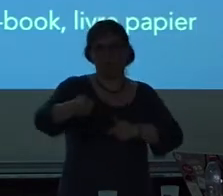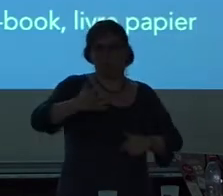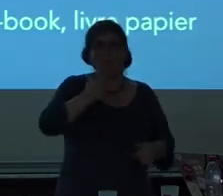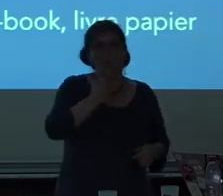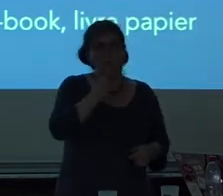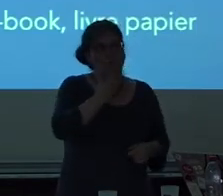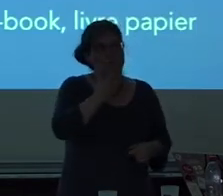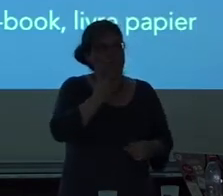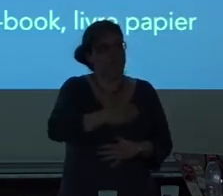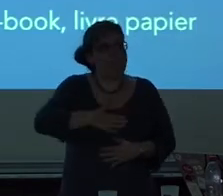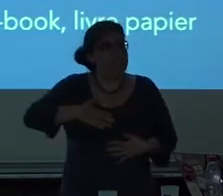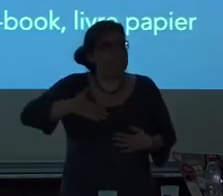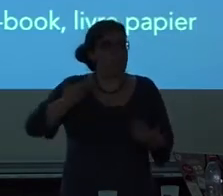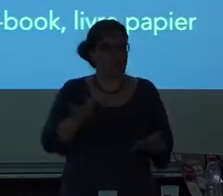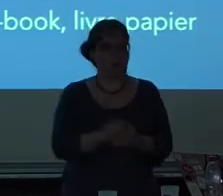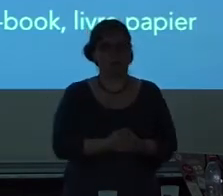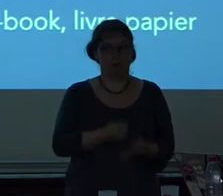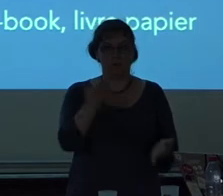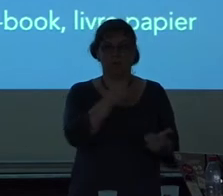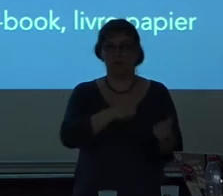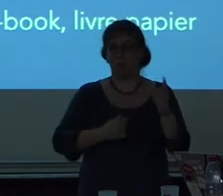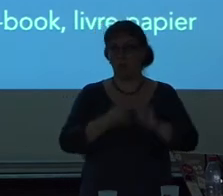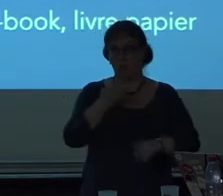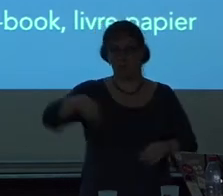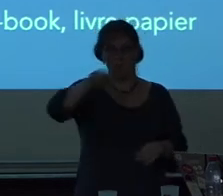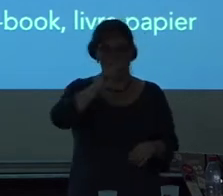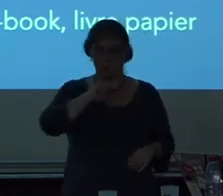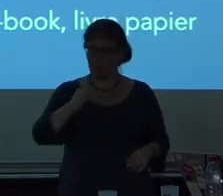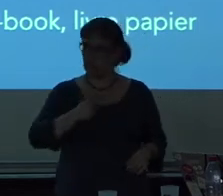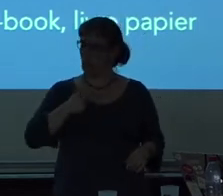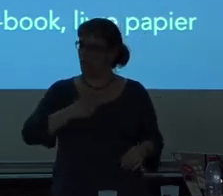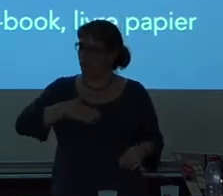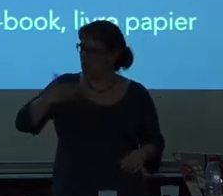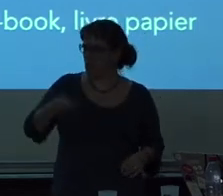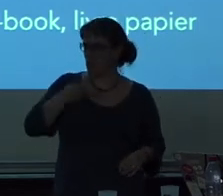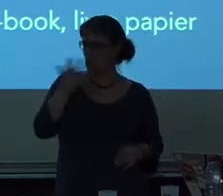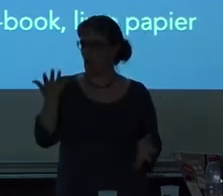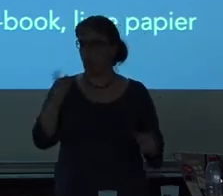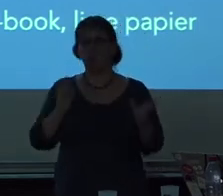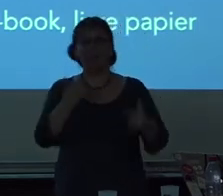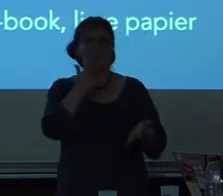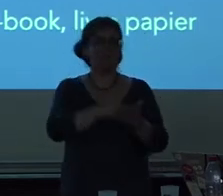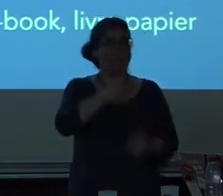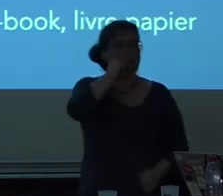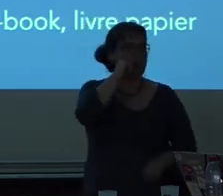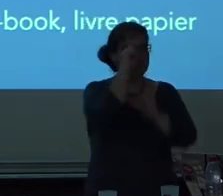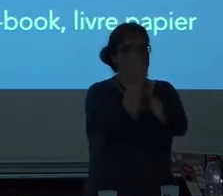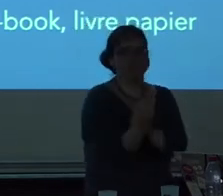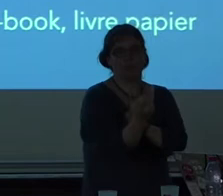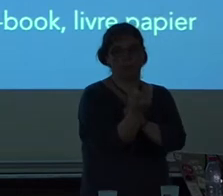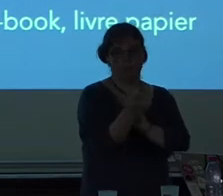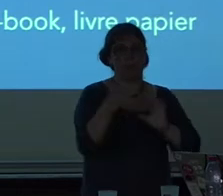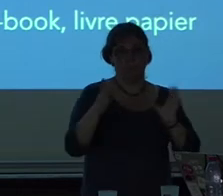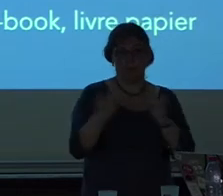Vous voyez en fonction de ce que vous aimez faire. Vous aimez peut-être le contact humain, donc le face-à-face. Dans ce cas-là, vous pouvez aller à